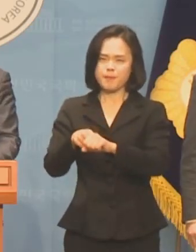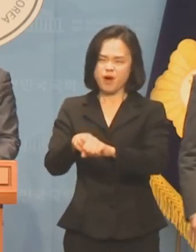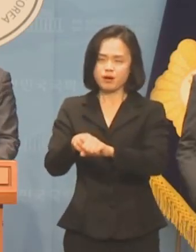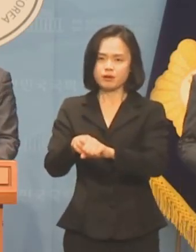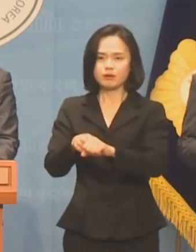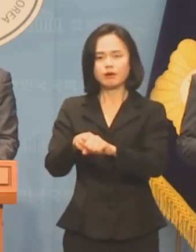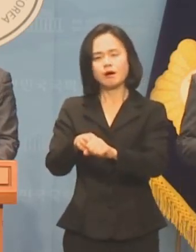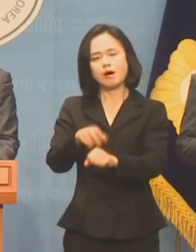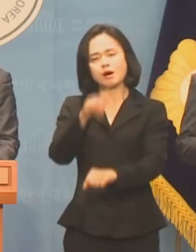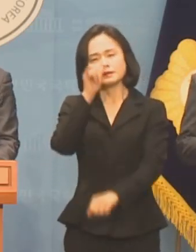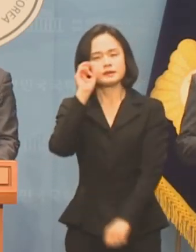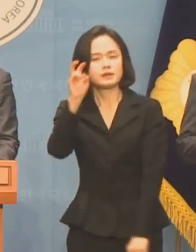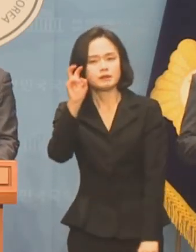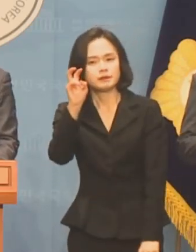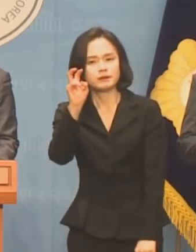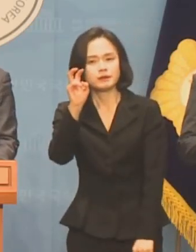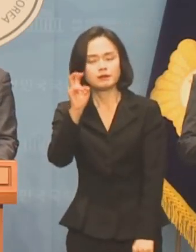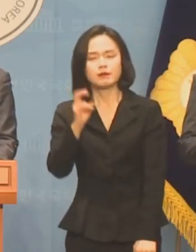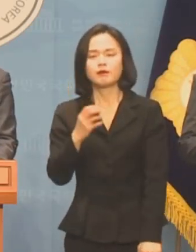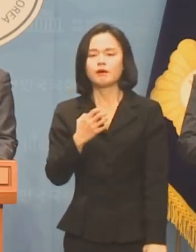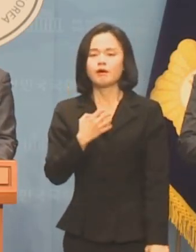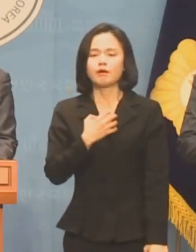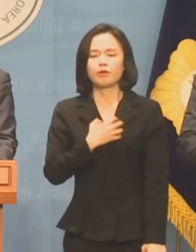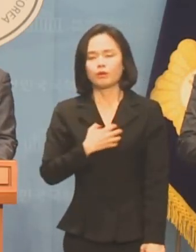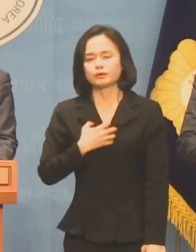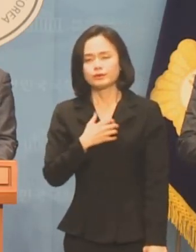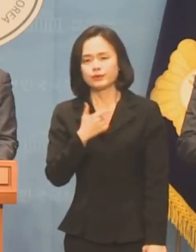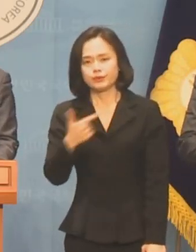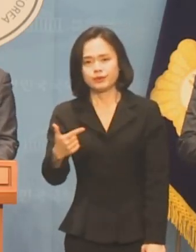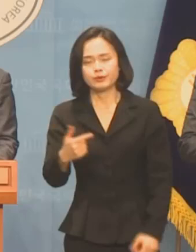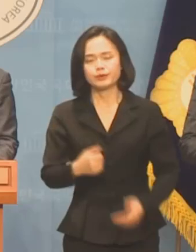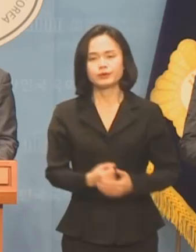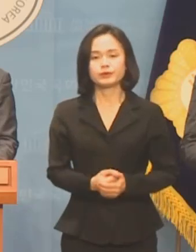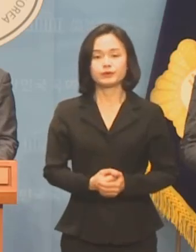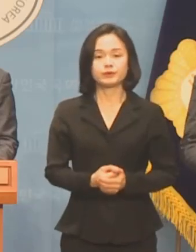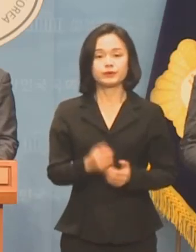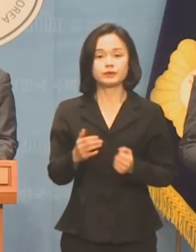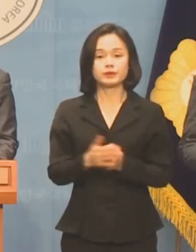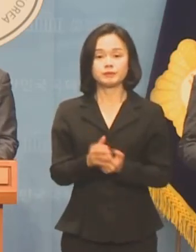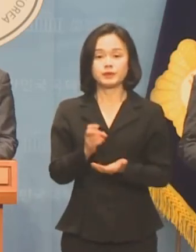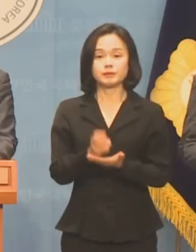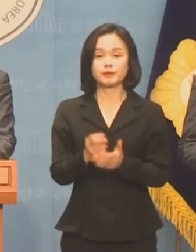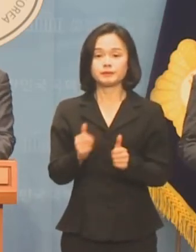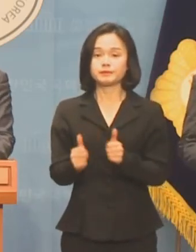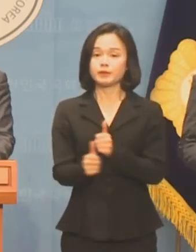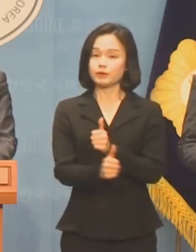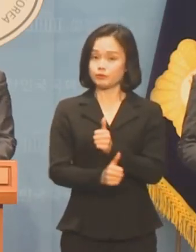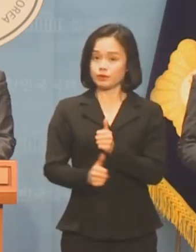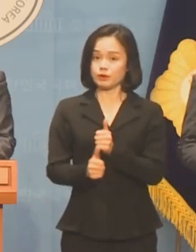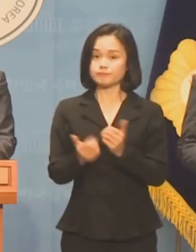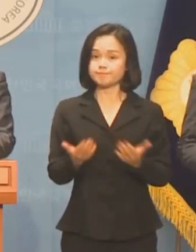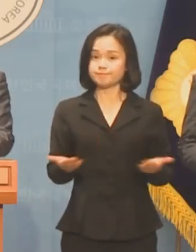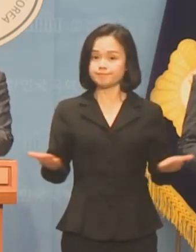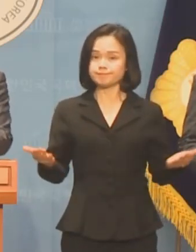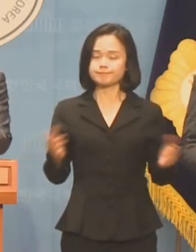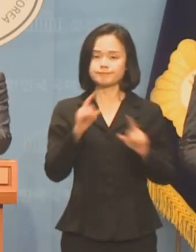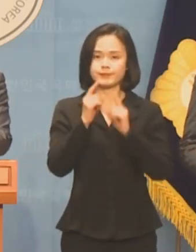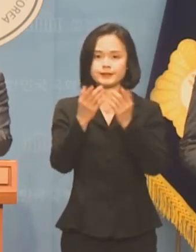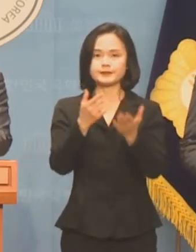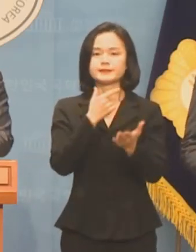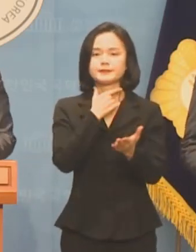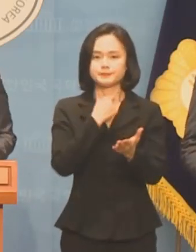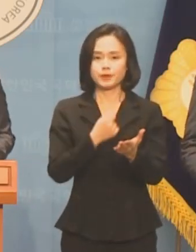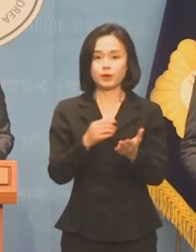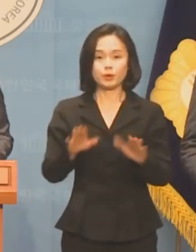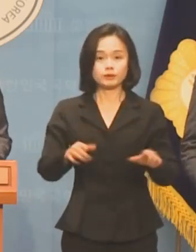우리 법제사법위원님들께서 그 입장을 밝히기 위해 오늘 이 자리에 섰습니다. 오신 분들 소개해